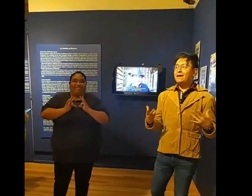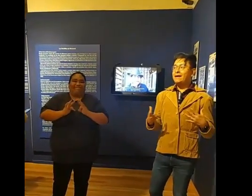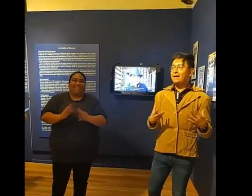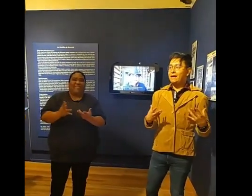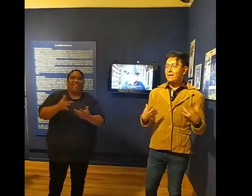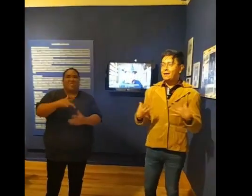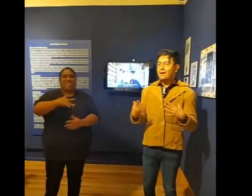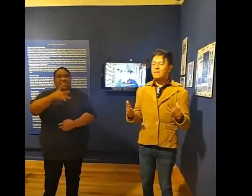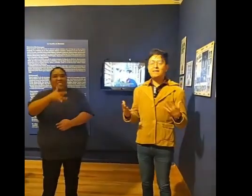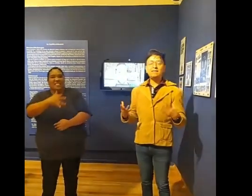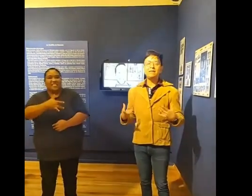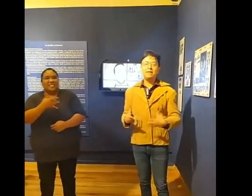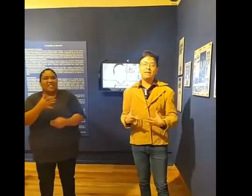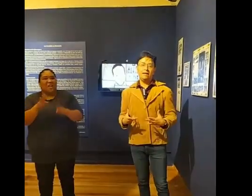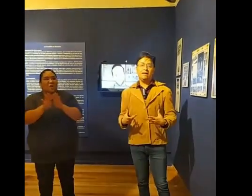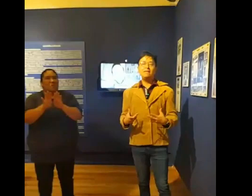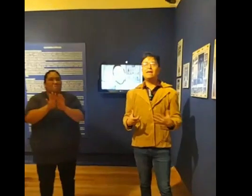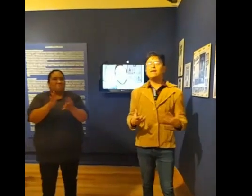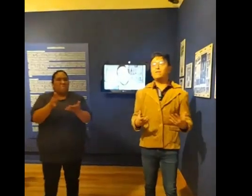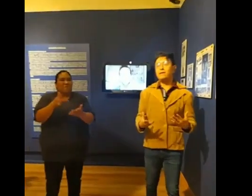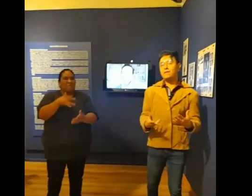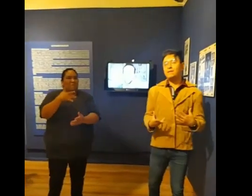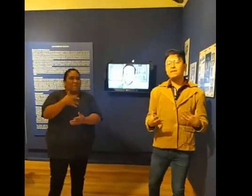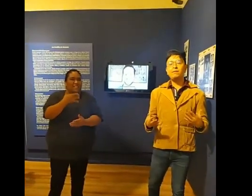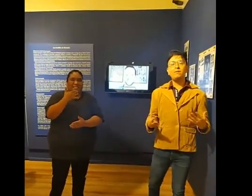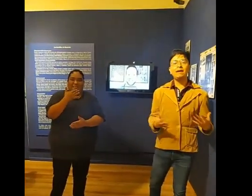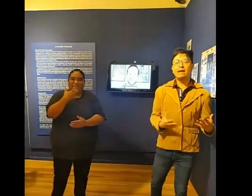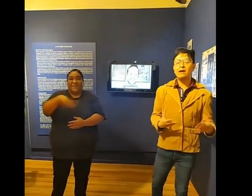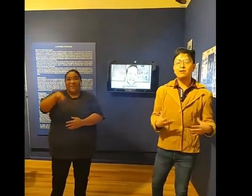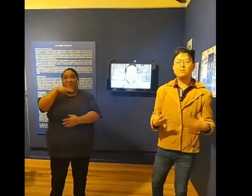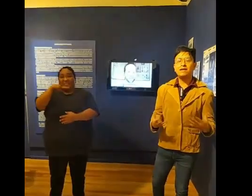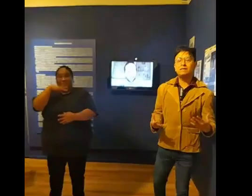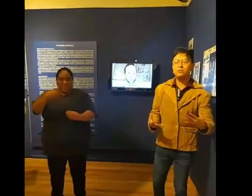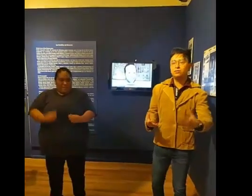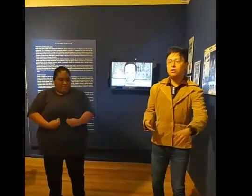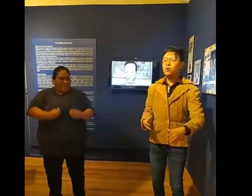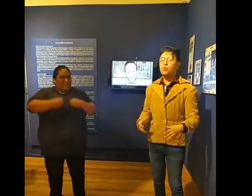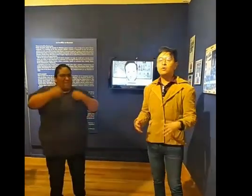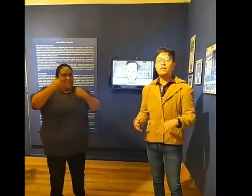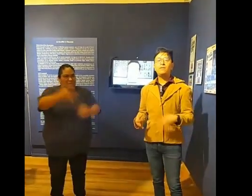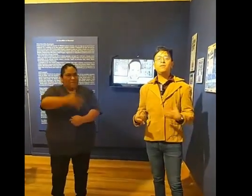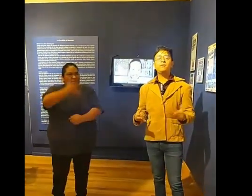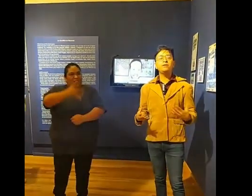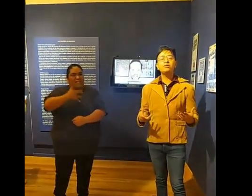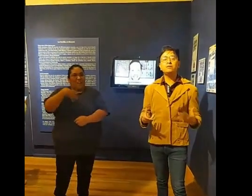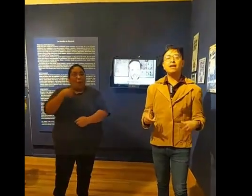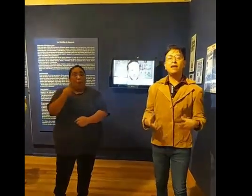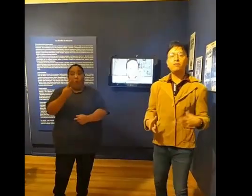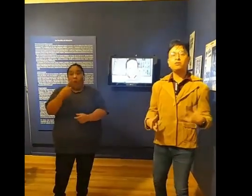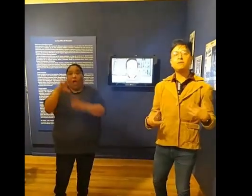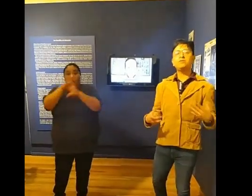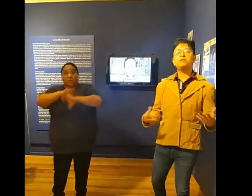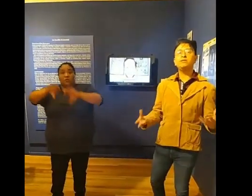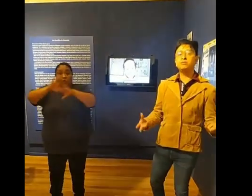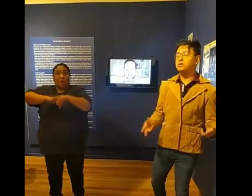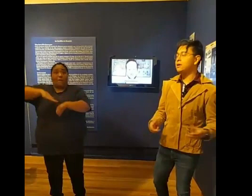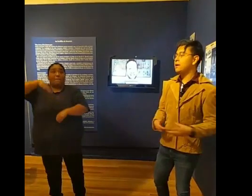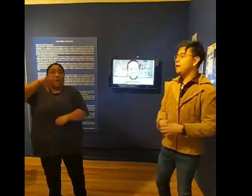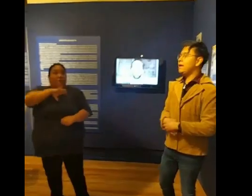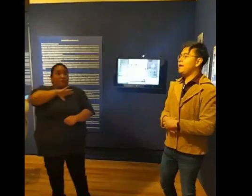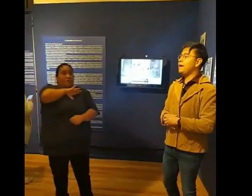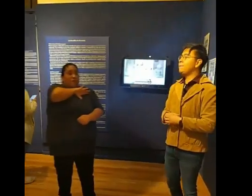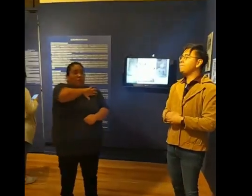esta, eh, me hacía sentir ya la Navidad, me hacía vivirla, los villancicos. Uno de mis favoritos era de los